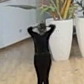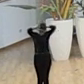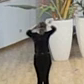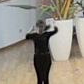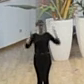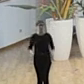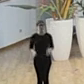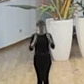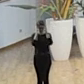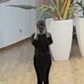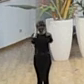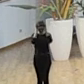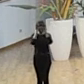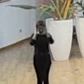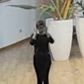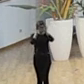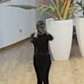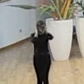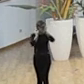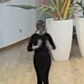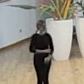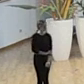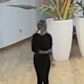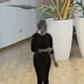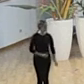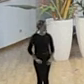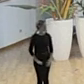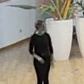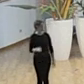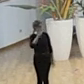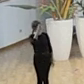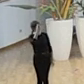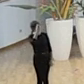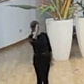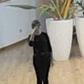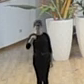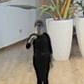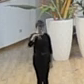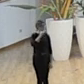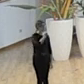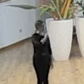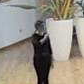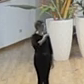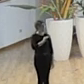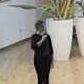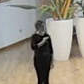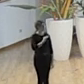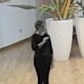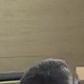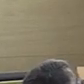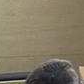Ahí. mi pregunta es, estamos hablando,